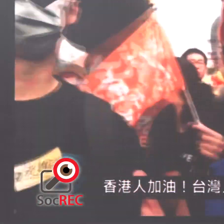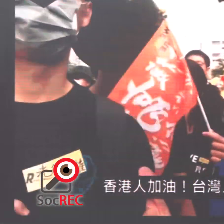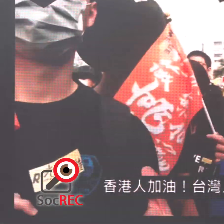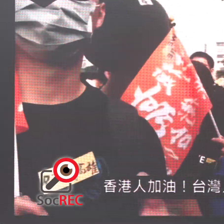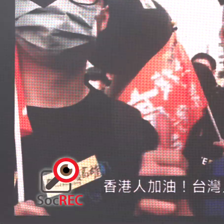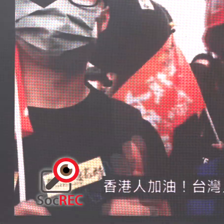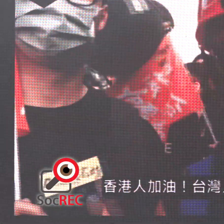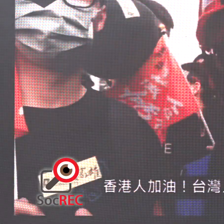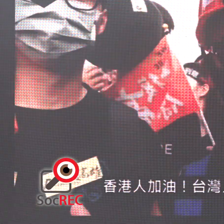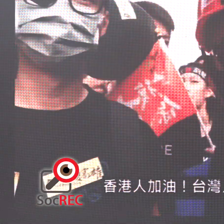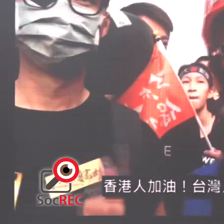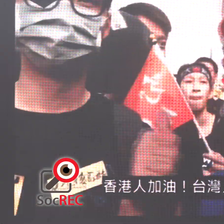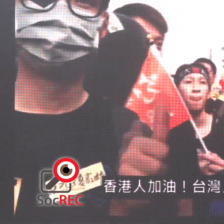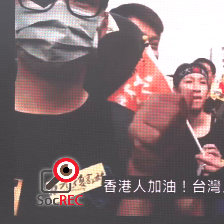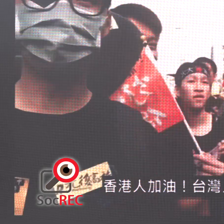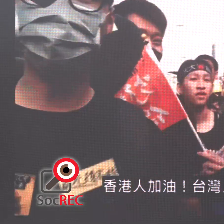港人加油！台灣人加油！高雄人加油！